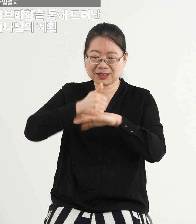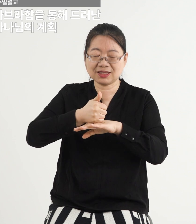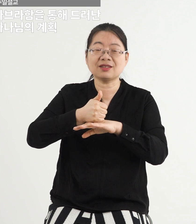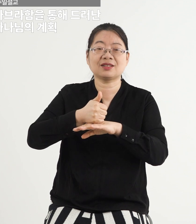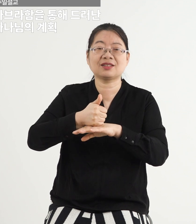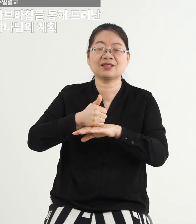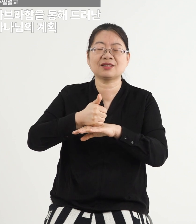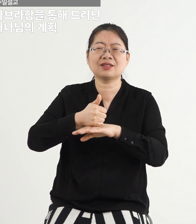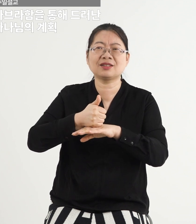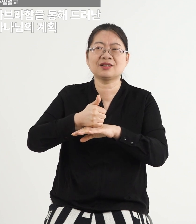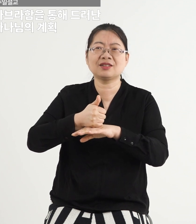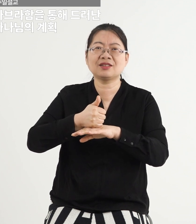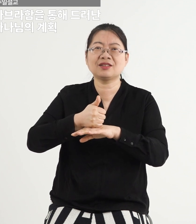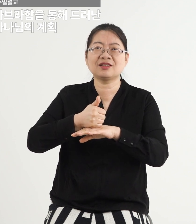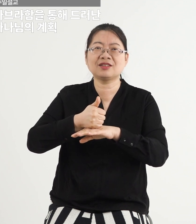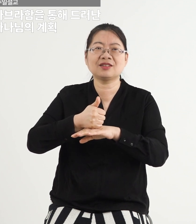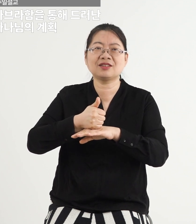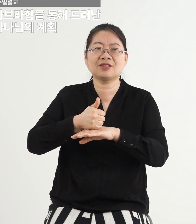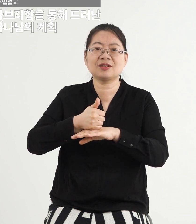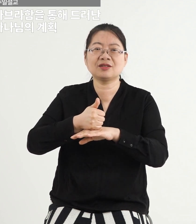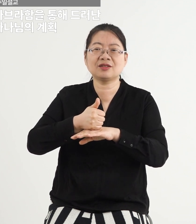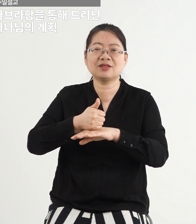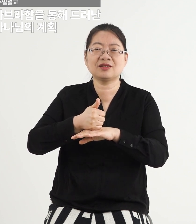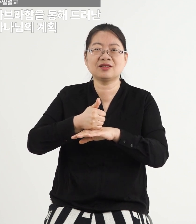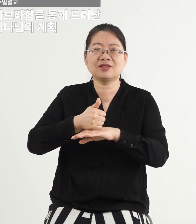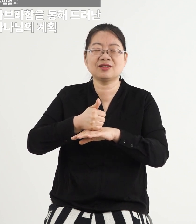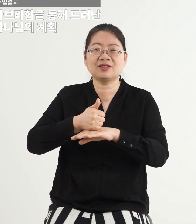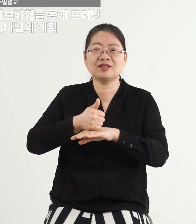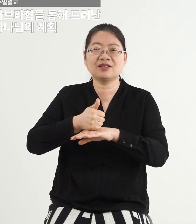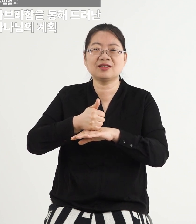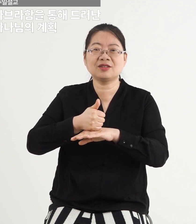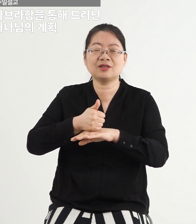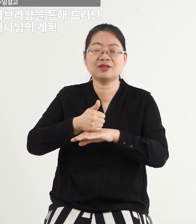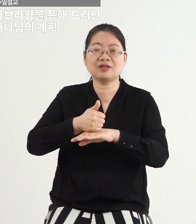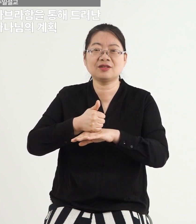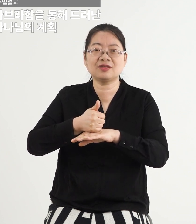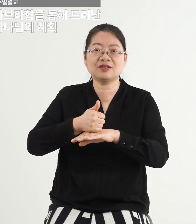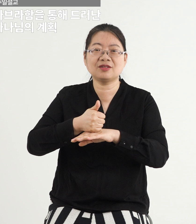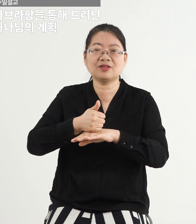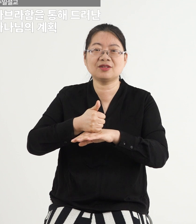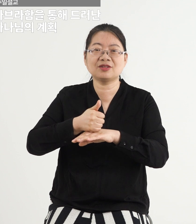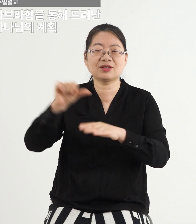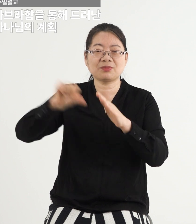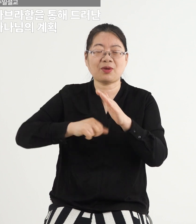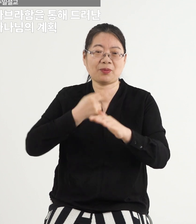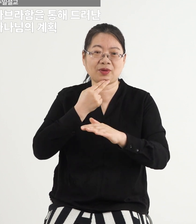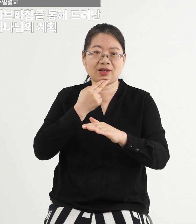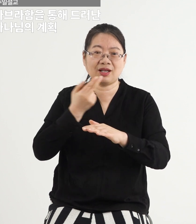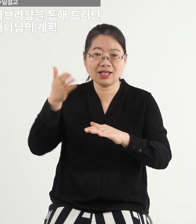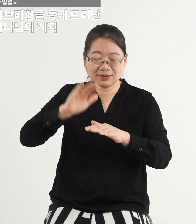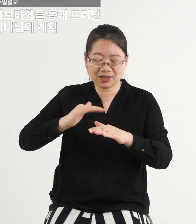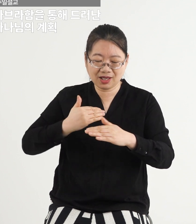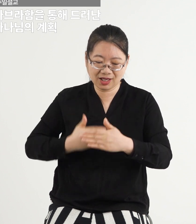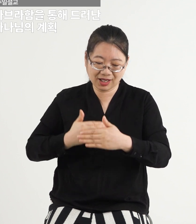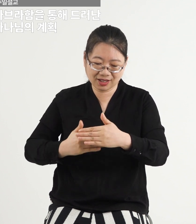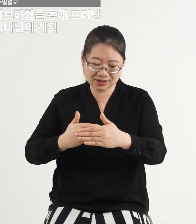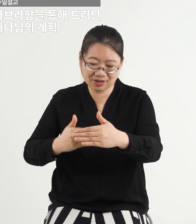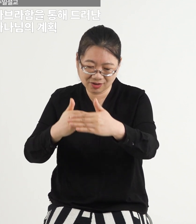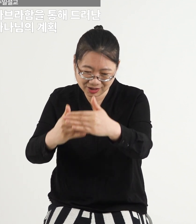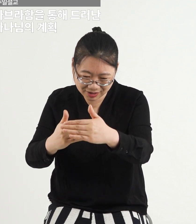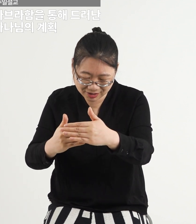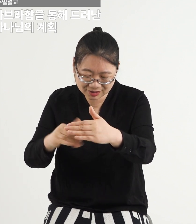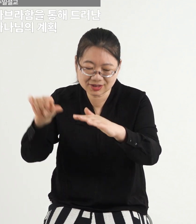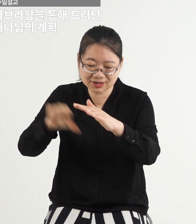궁극적인 과정 속에서 실패처럼 보이는 경우는 있을 수 있어요. 그런데 우리